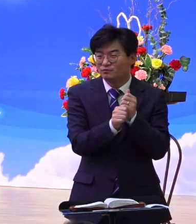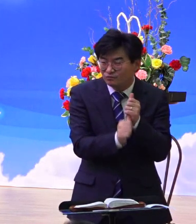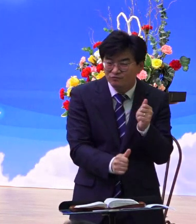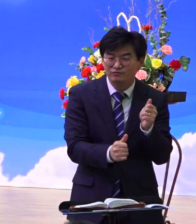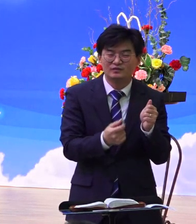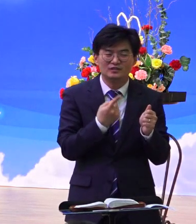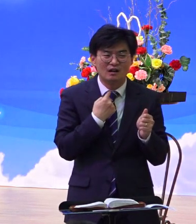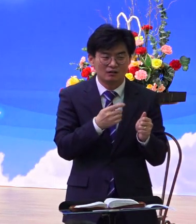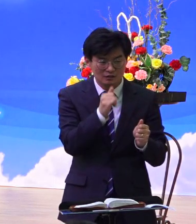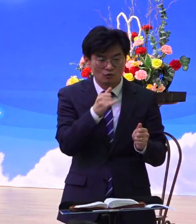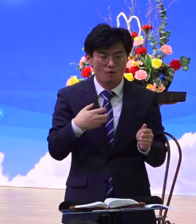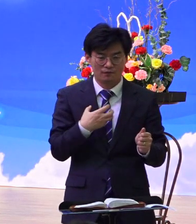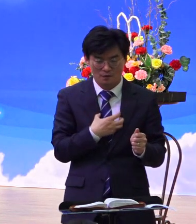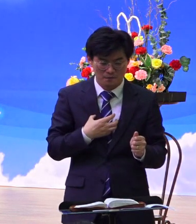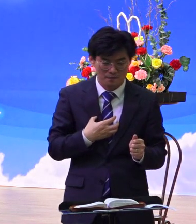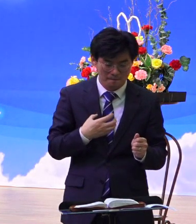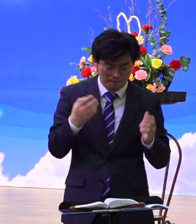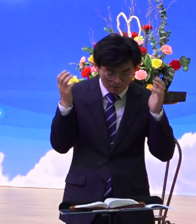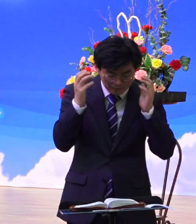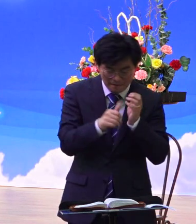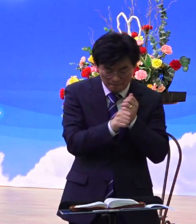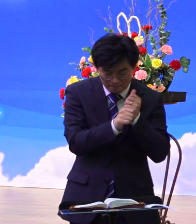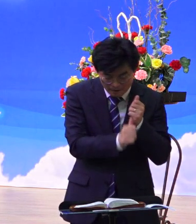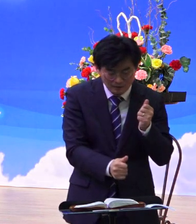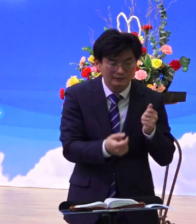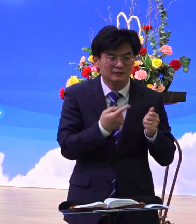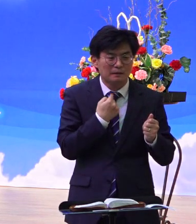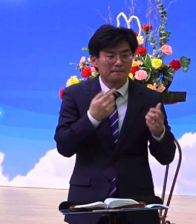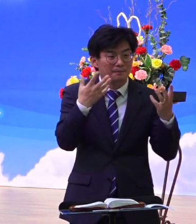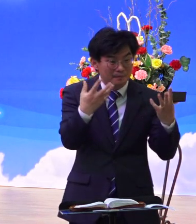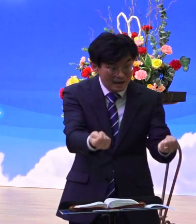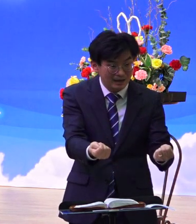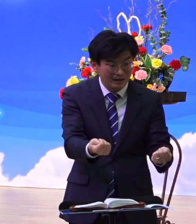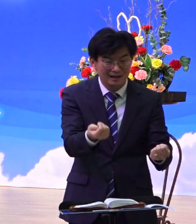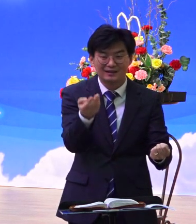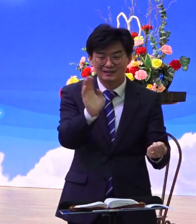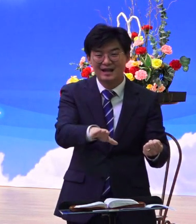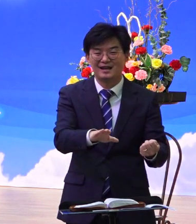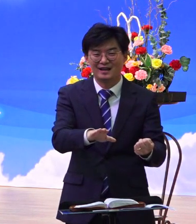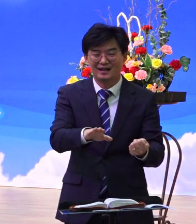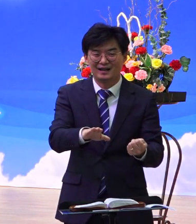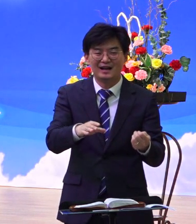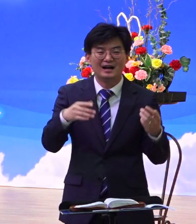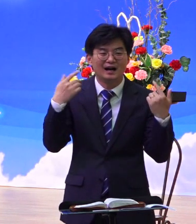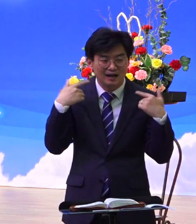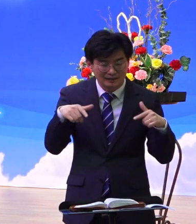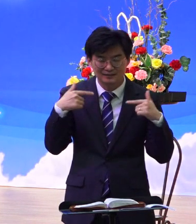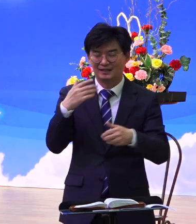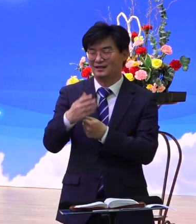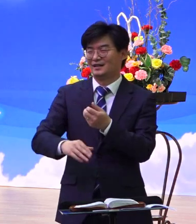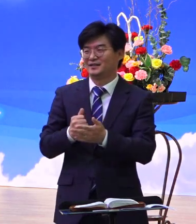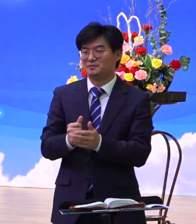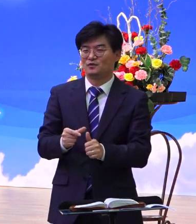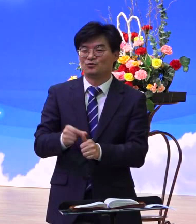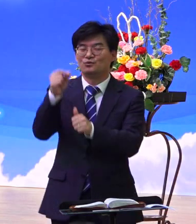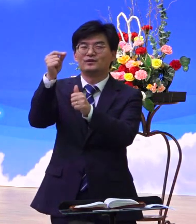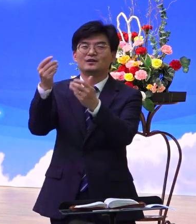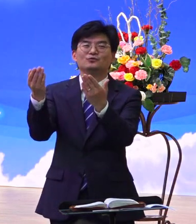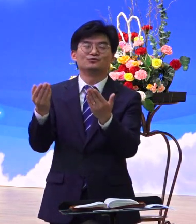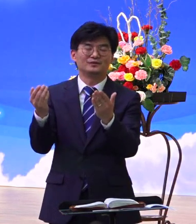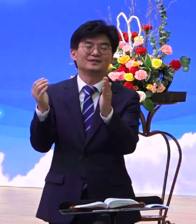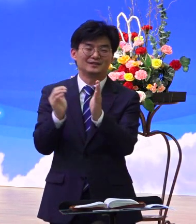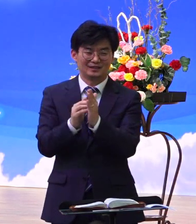두려움에 빠졌었는지를 우리가 짐작해 볼 수 있습니다. 그럴 때마다 아마도 링컨은 자신의